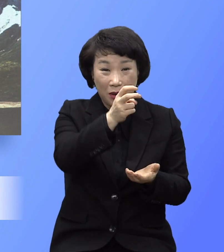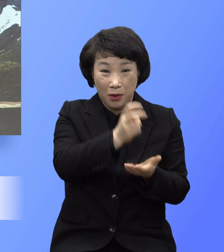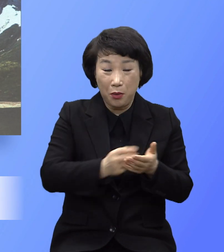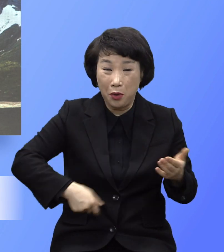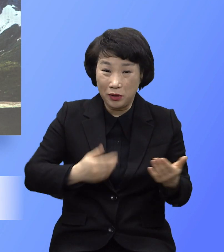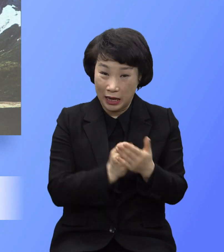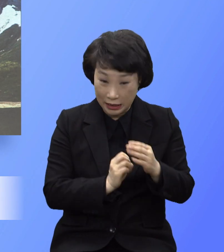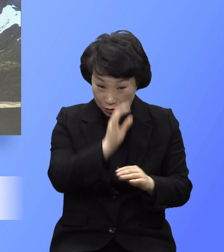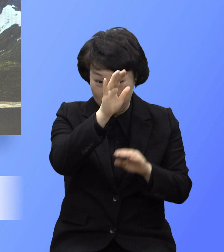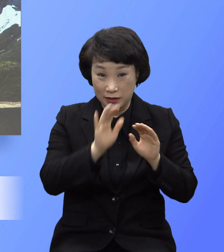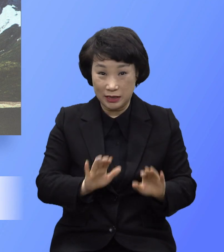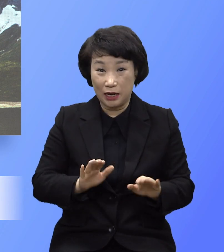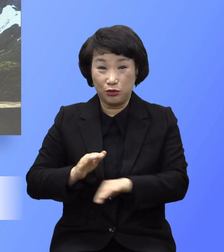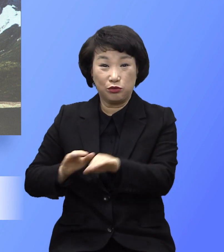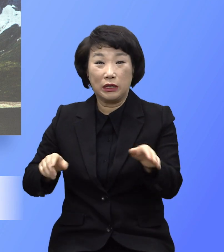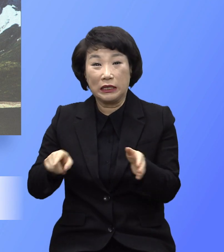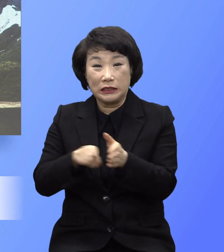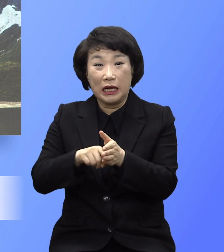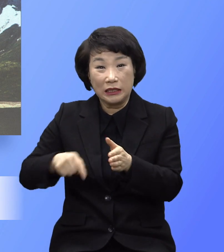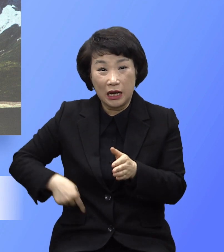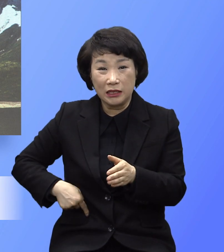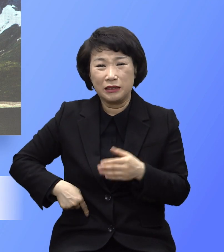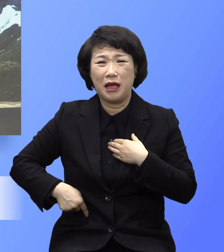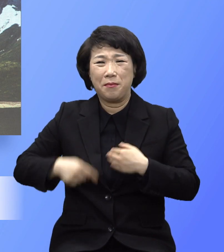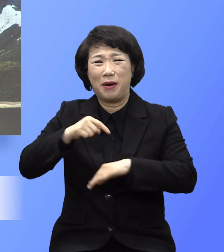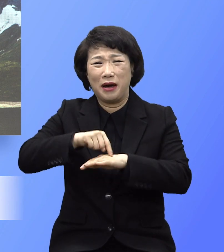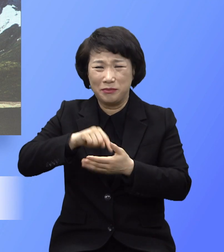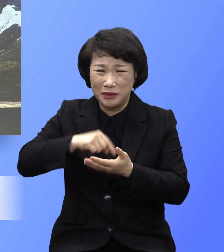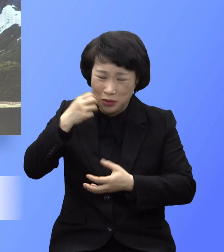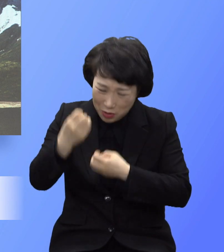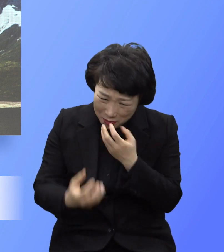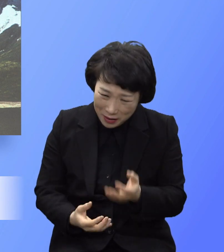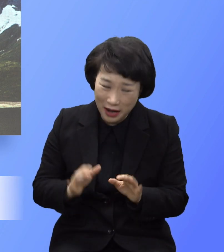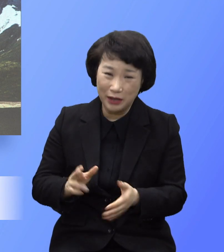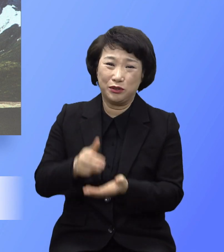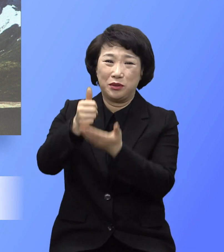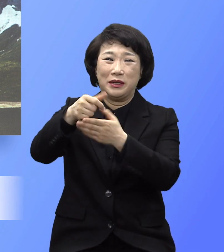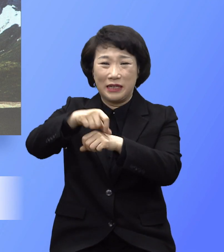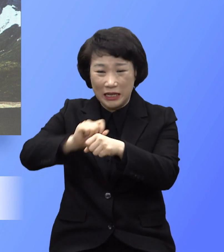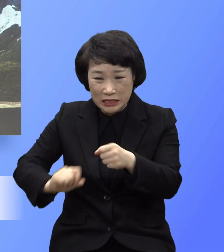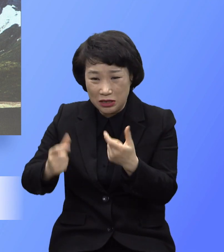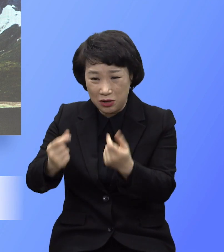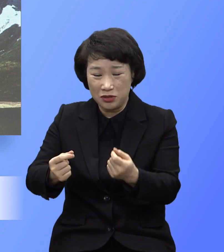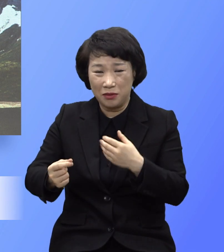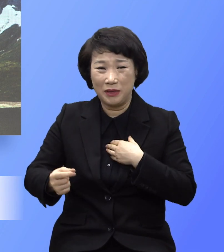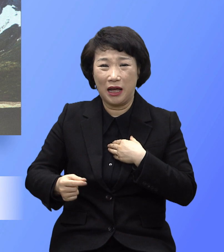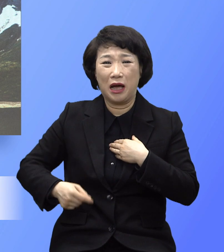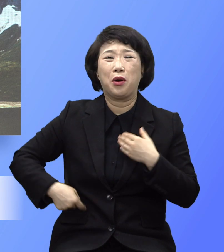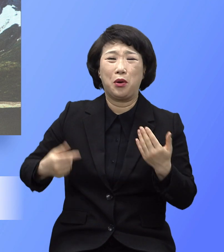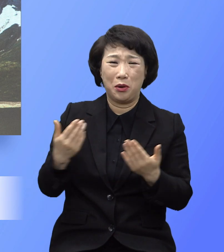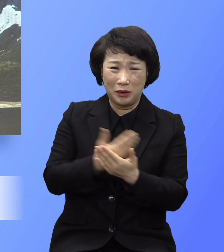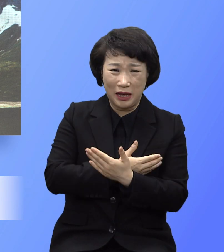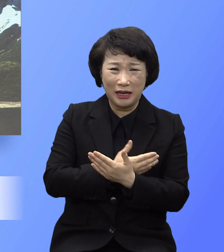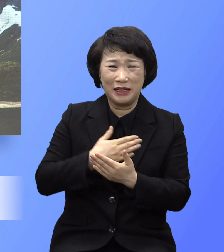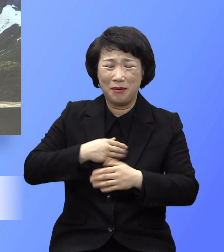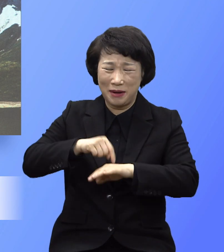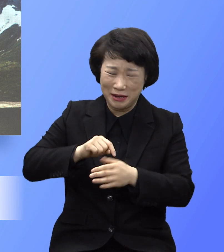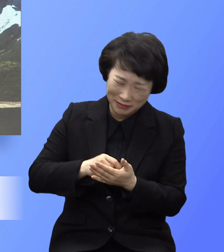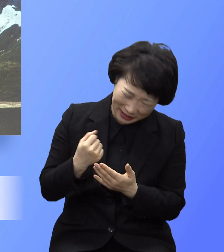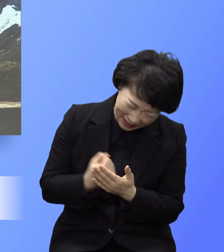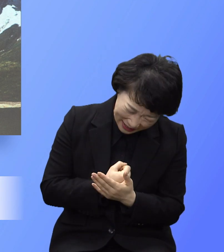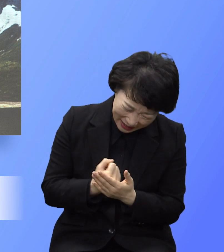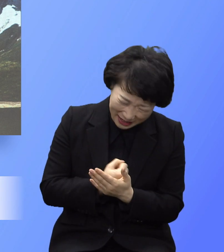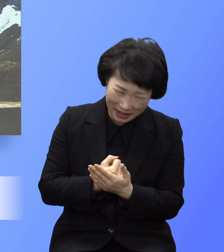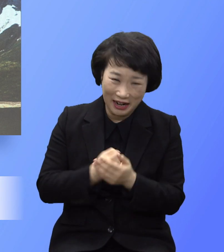뛰어넘는 신앙 양심으로 가슴을 찢는, 주님의 살을 찢듯 아버지 나도 가슴을